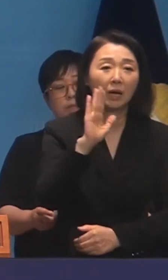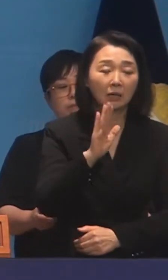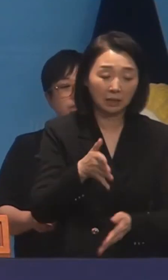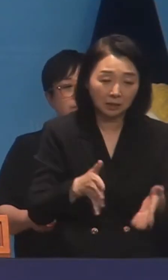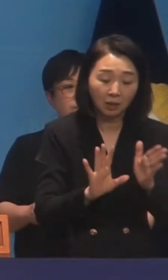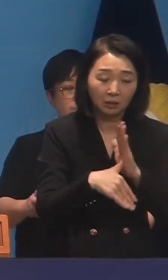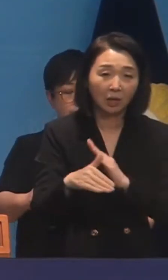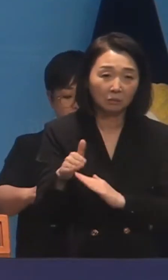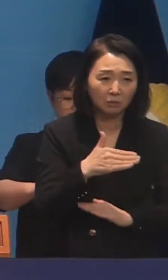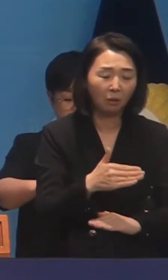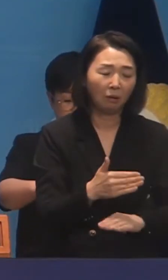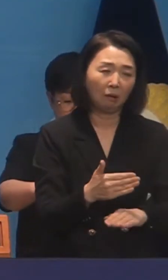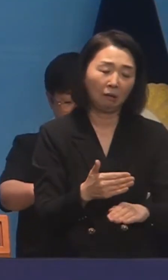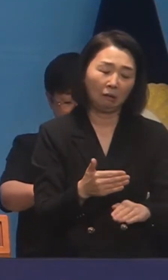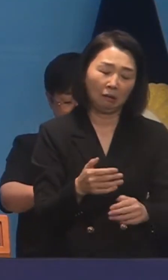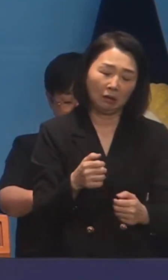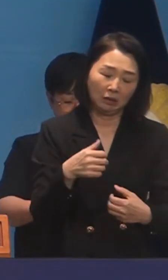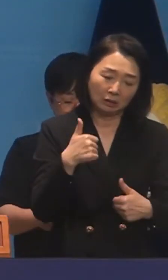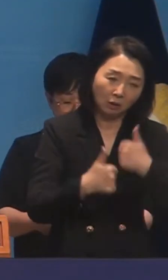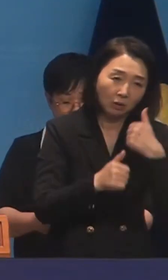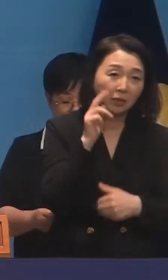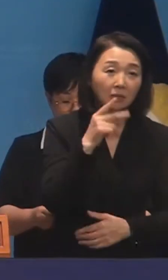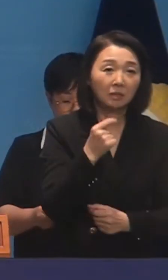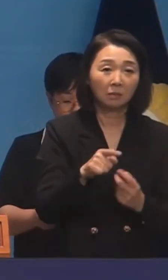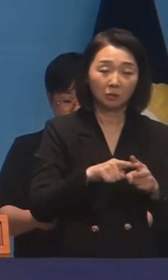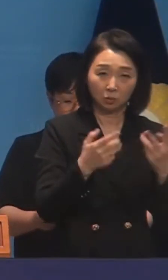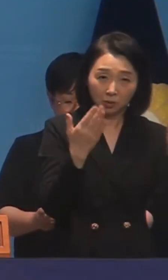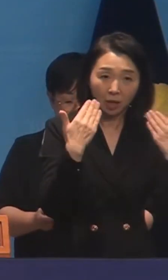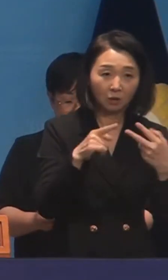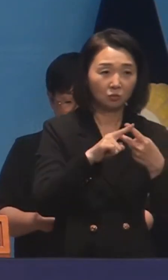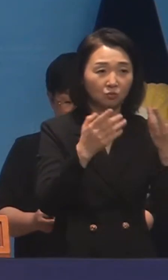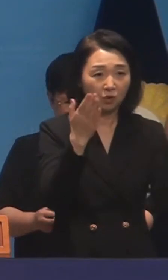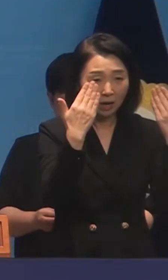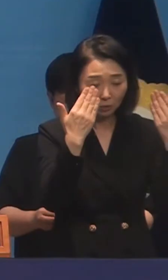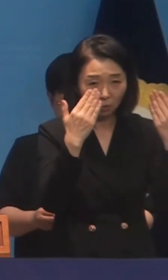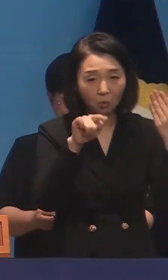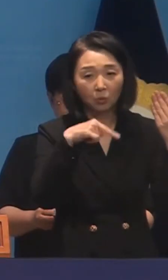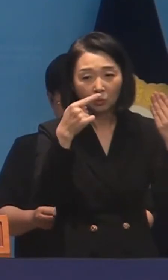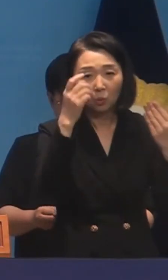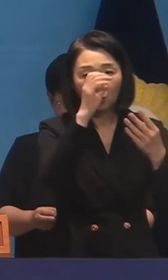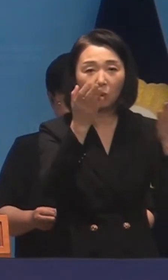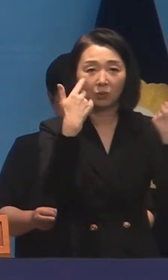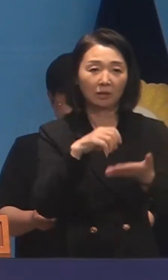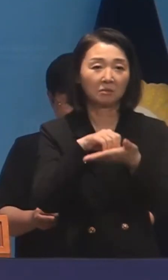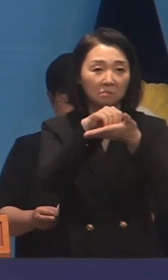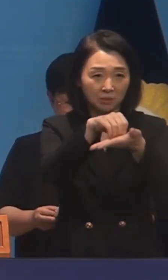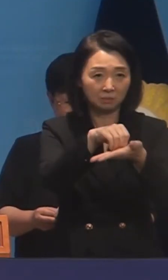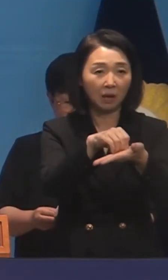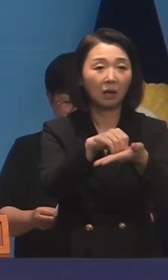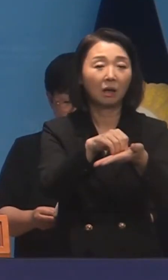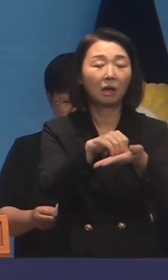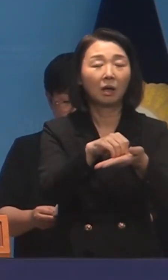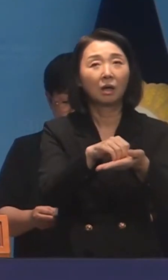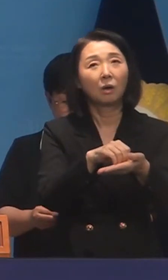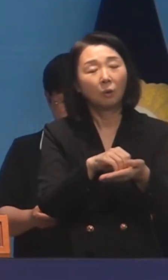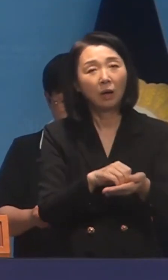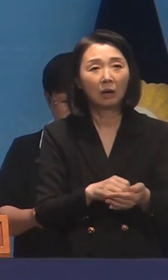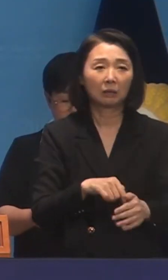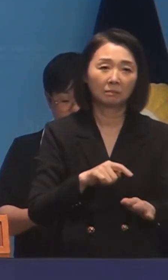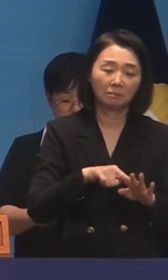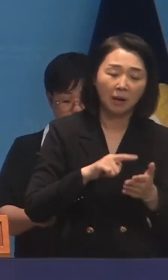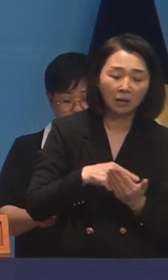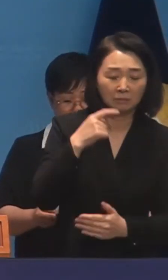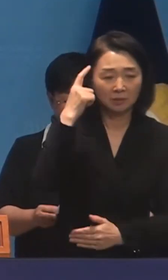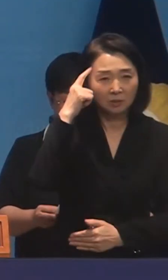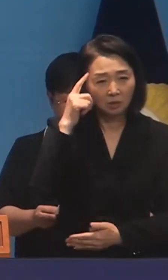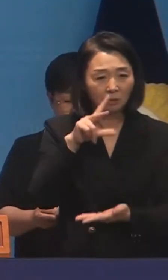태어나면서부터 왜곡된 경쟁에 휘달리며 초등학교와 중학교를 거쳐 고등학교에 진학해서는 심각한 심리적